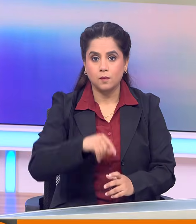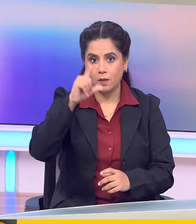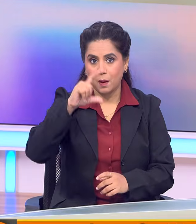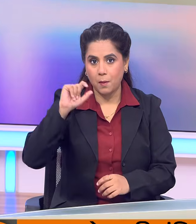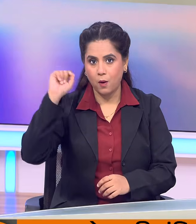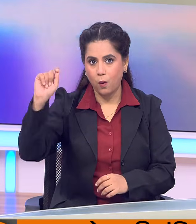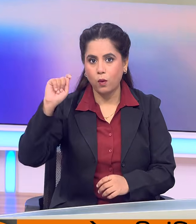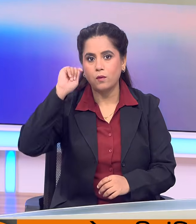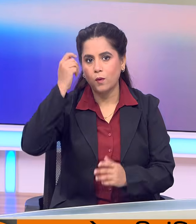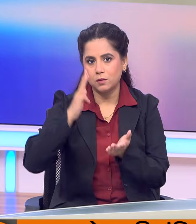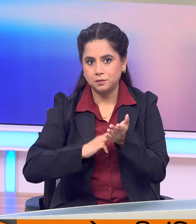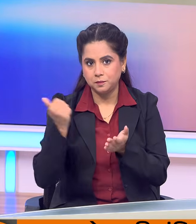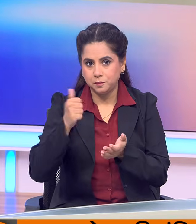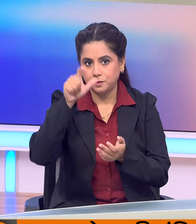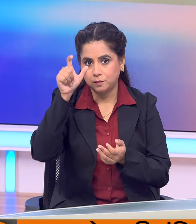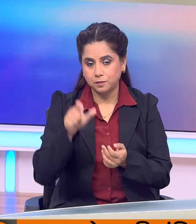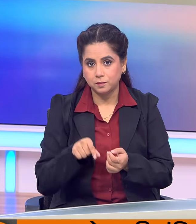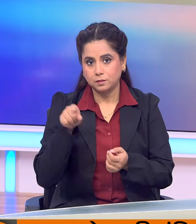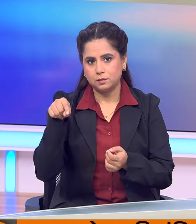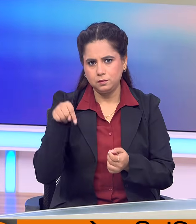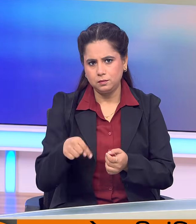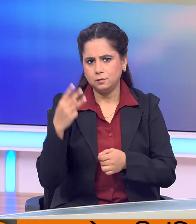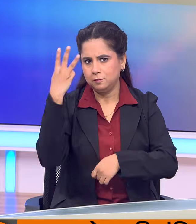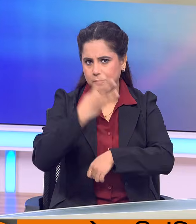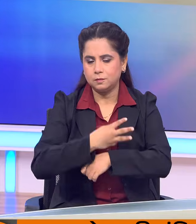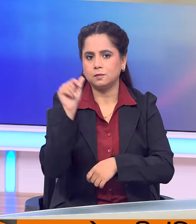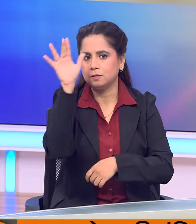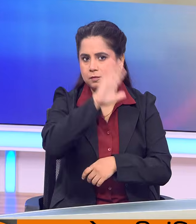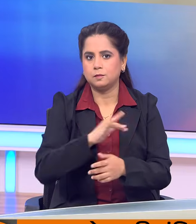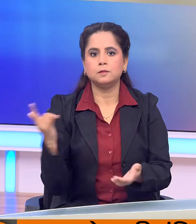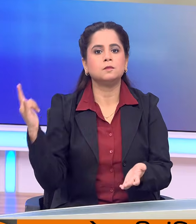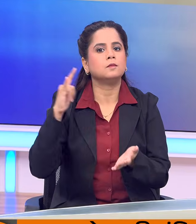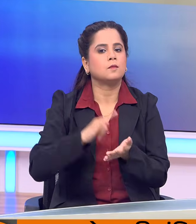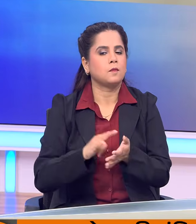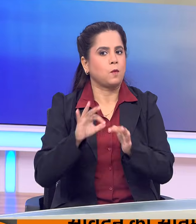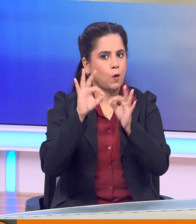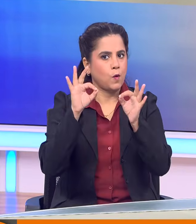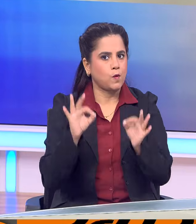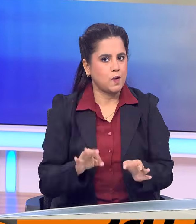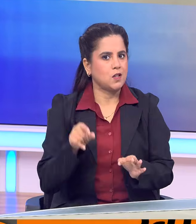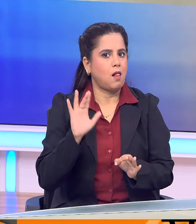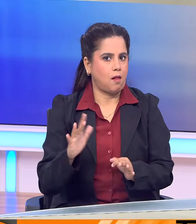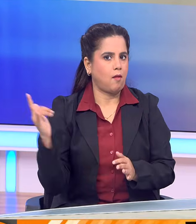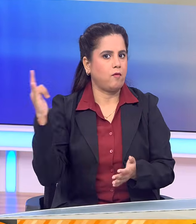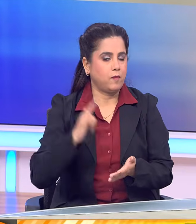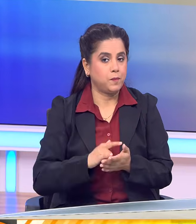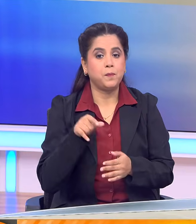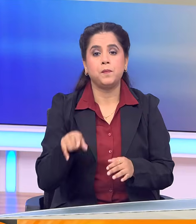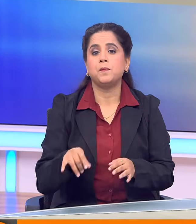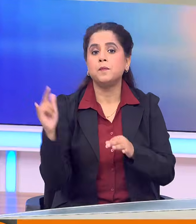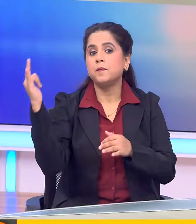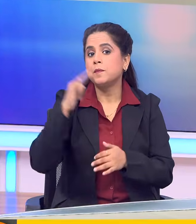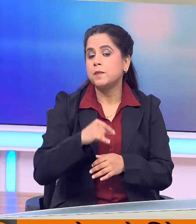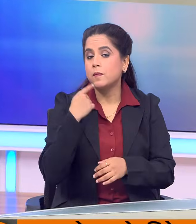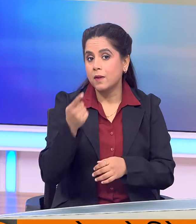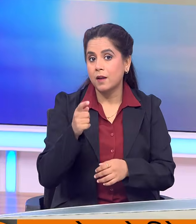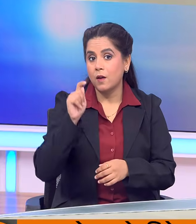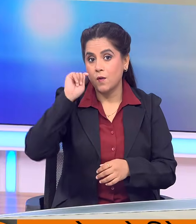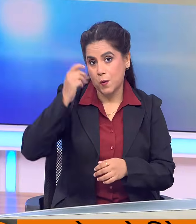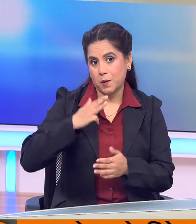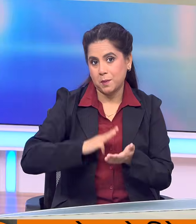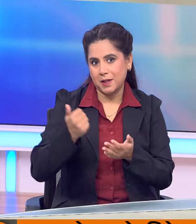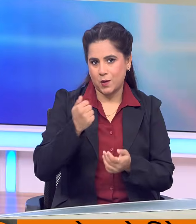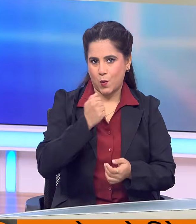नेपाल के विदेश मंत्री शिशिर खनाल 3 दिवसीय भारत की आधिकारिक यात्रा पर हैं। इस यात्रा के दौरान विदेश